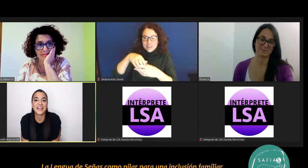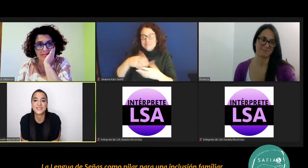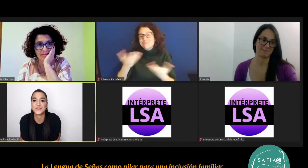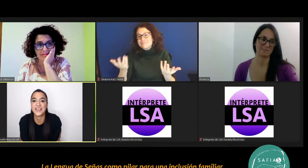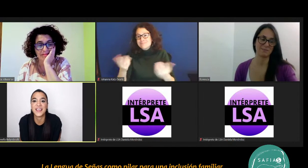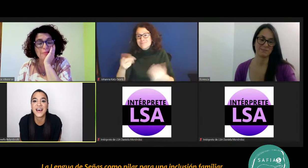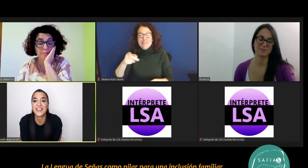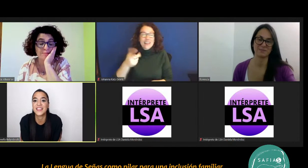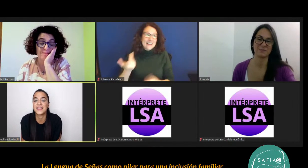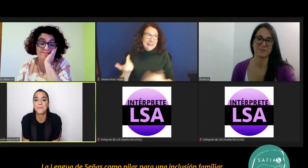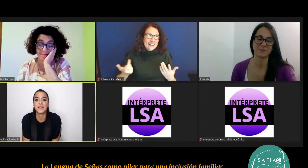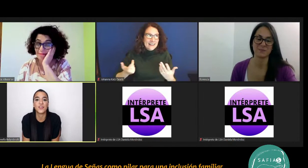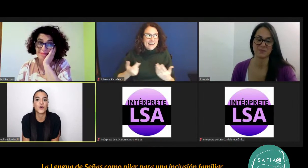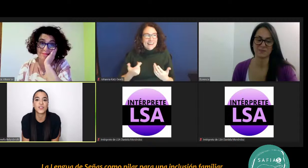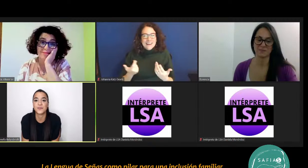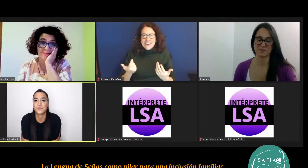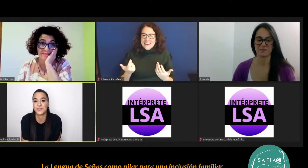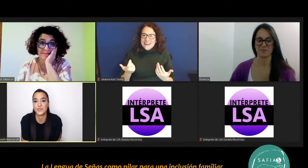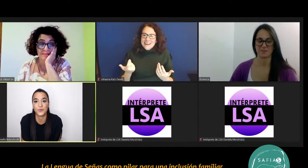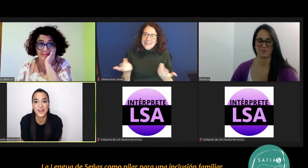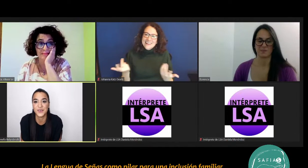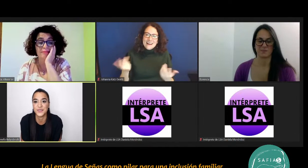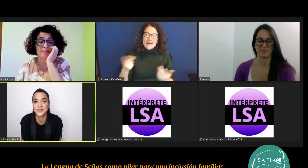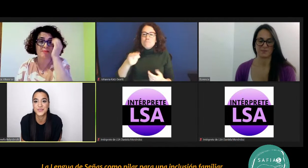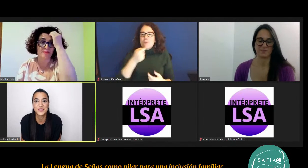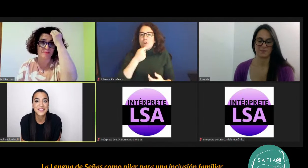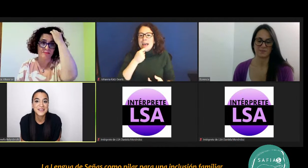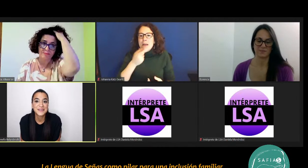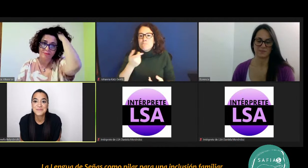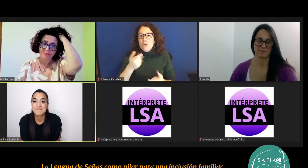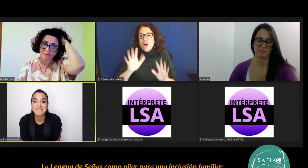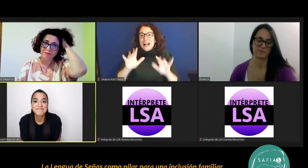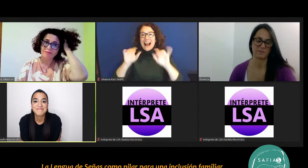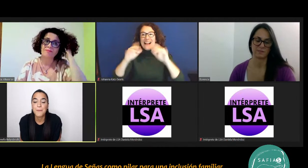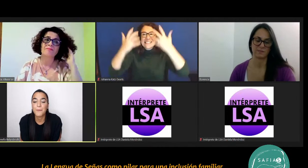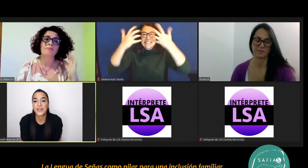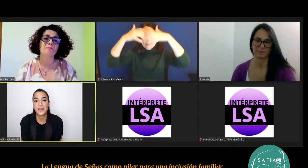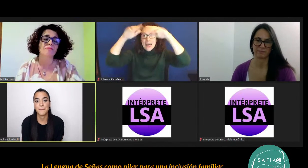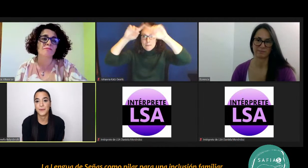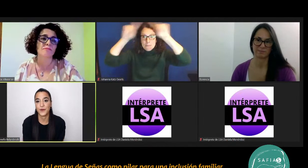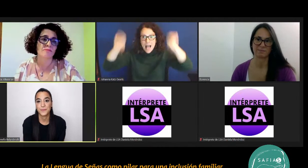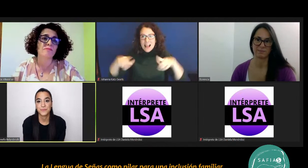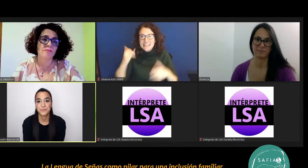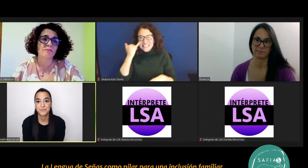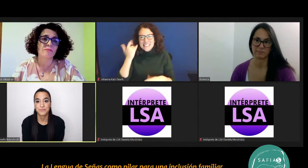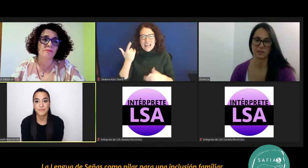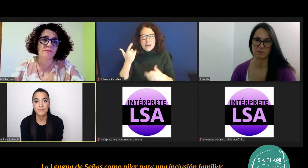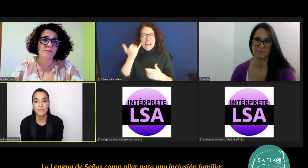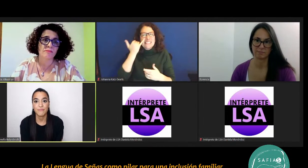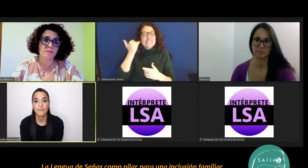depende de la sociedad, depende de dónde estemos situados. Por ejemplo,